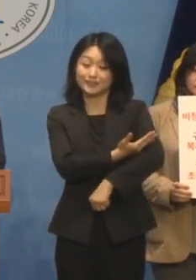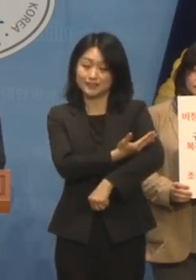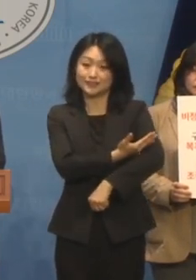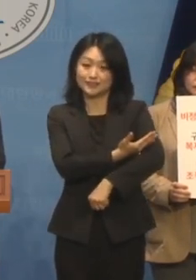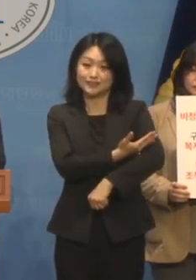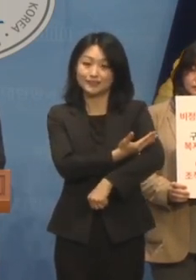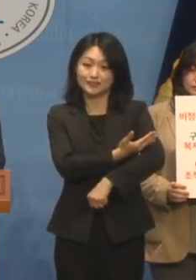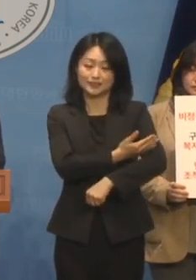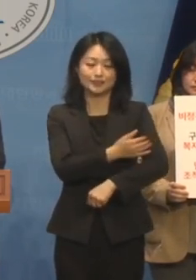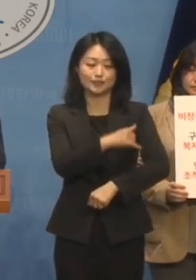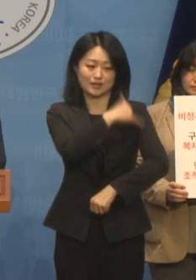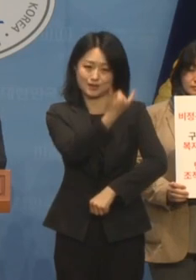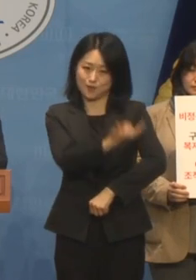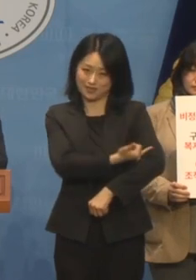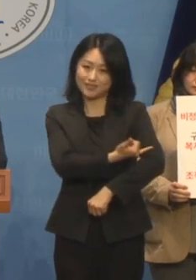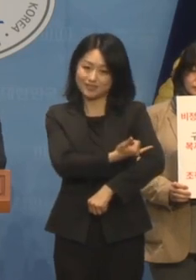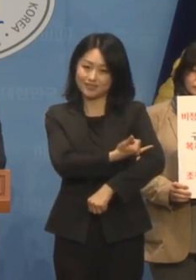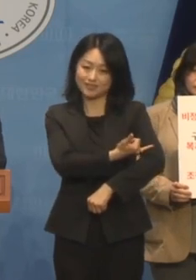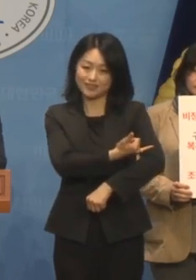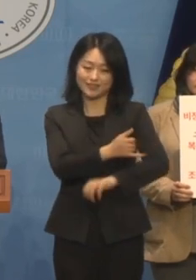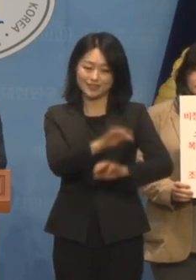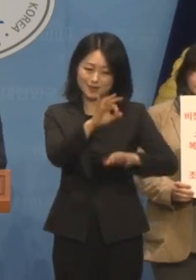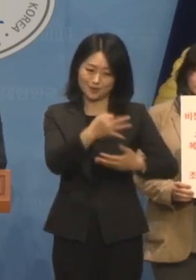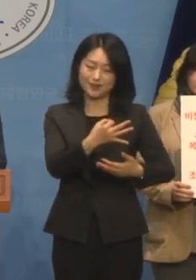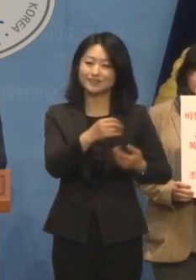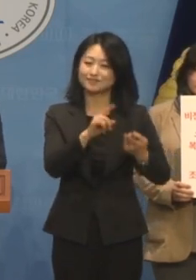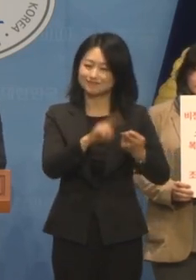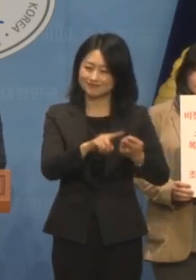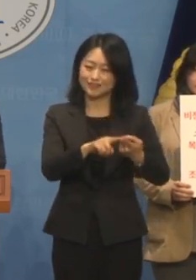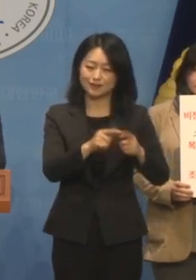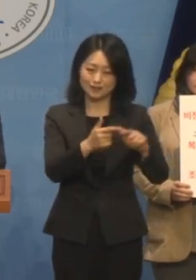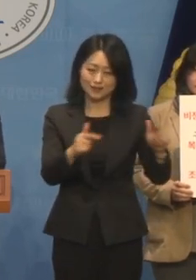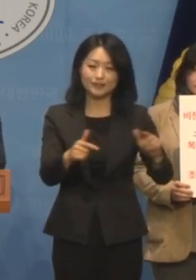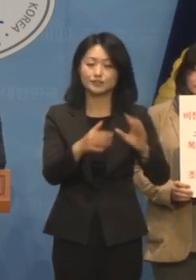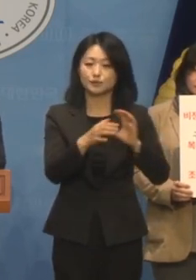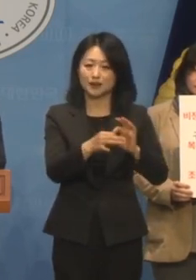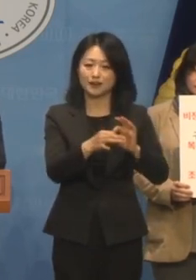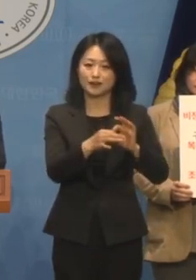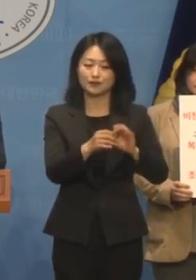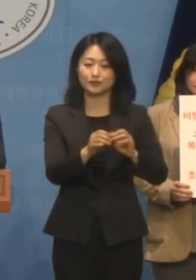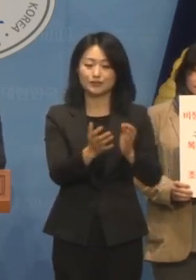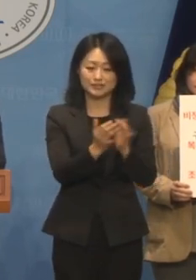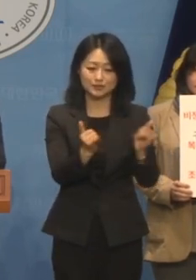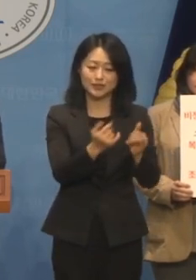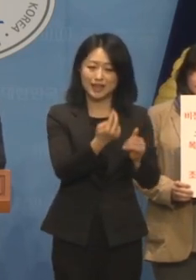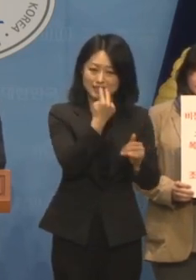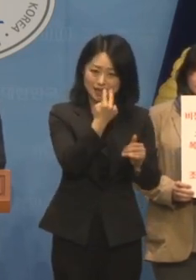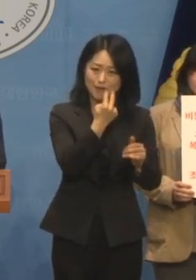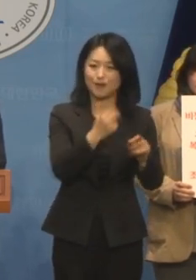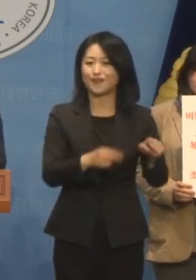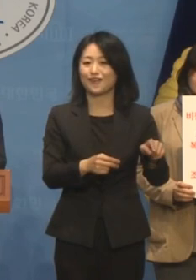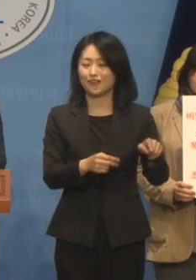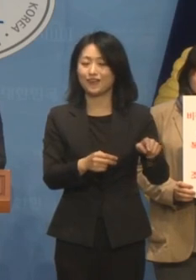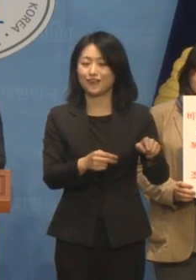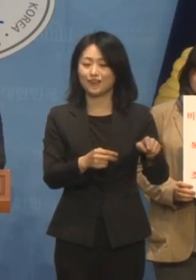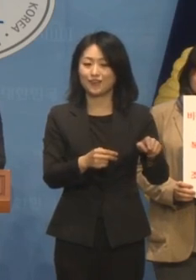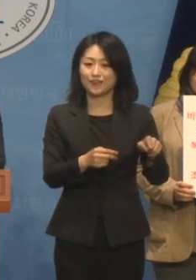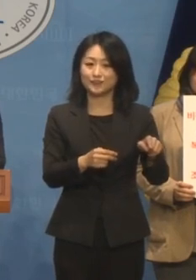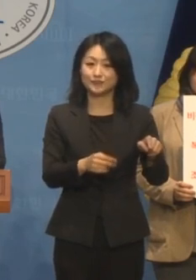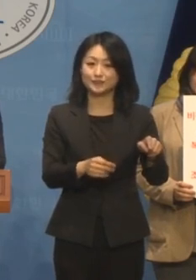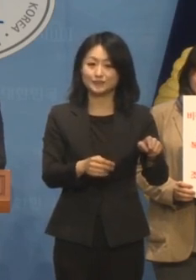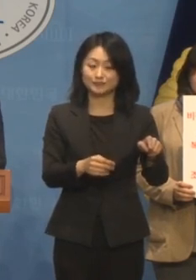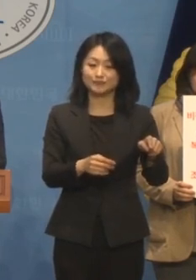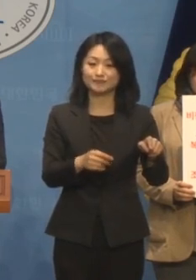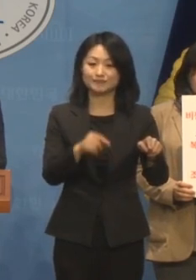노동권이 기반한 인권, 어쩌면 이 생명권이죠. 이 카라가 추구하는 진정한 가치를 위해서 이